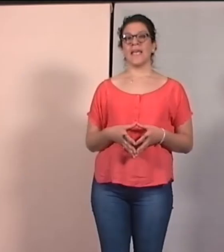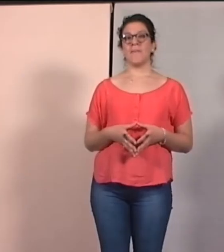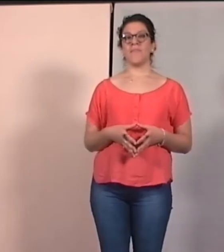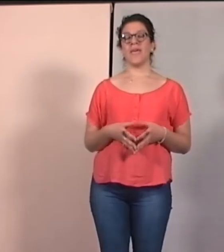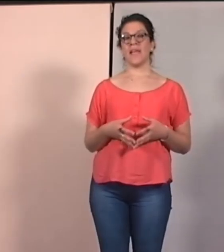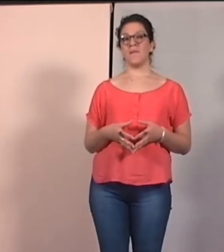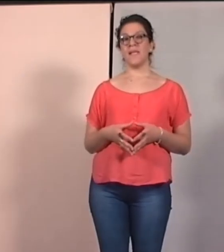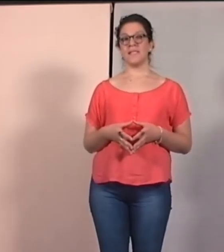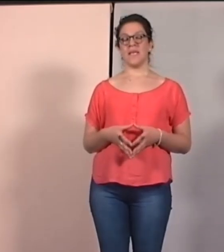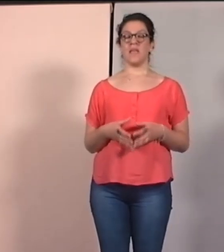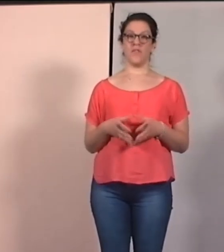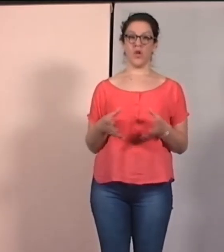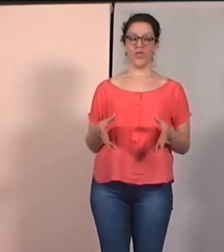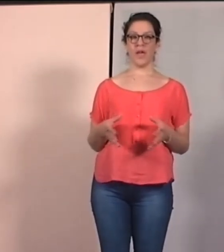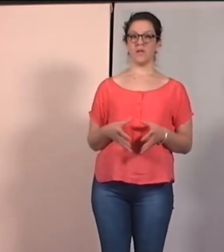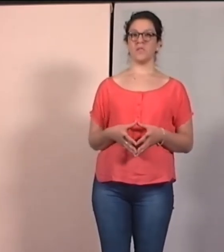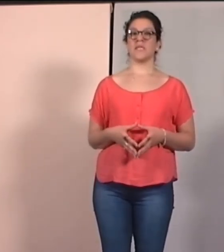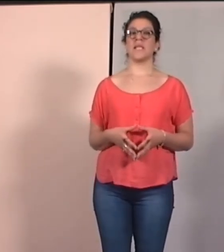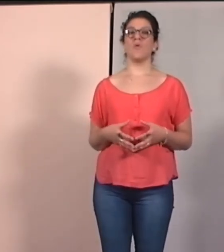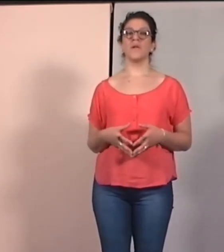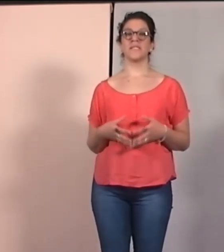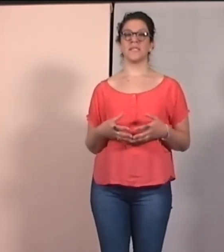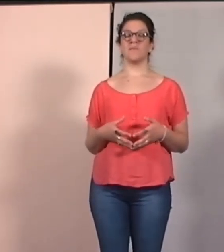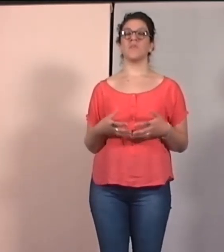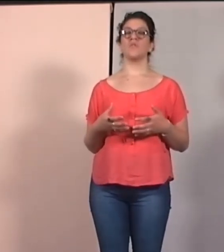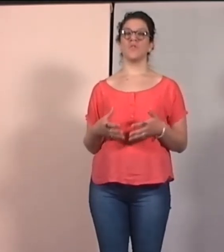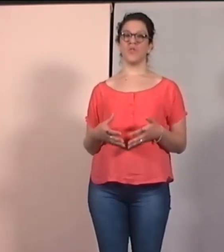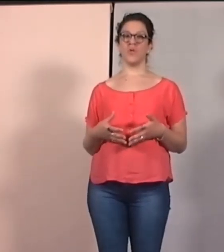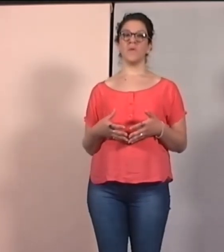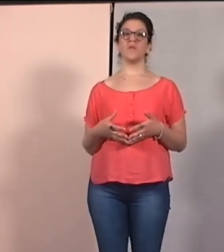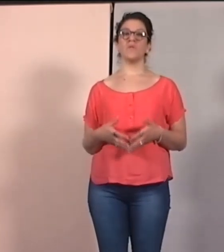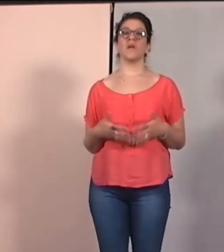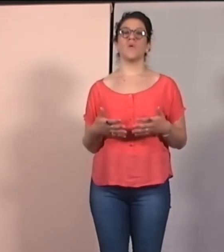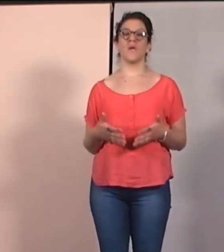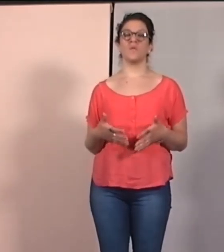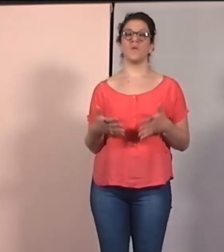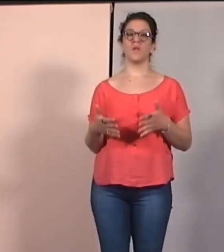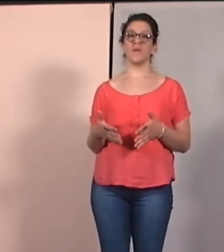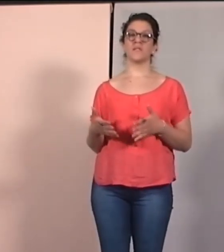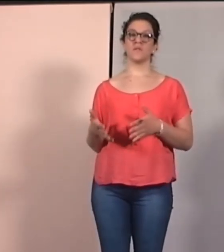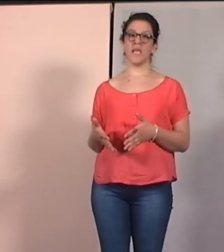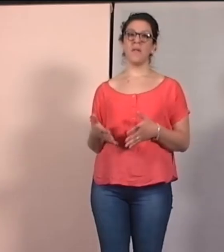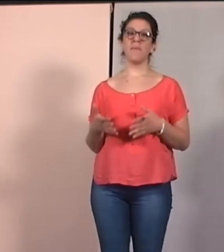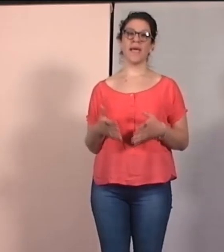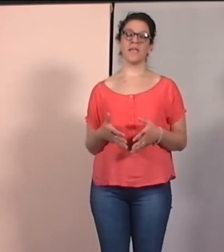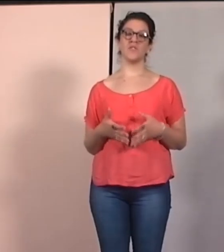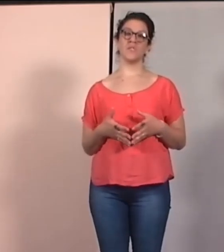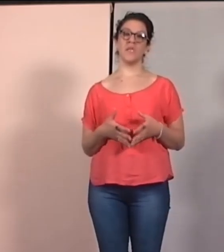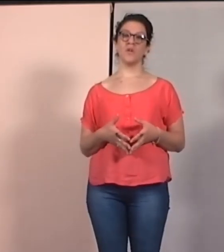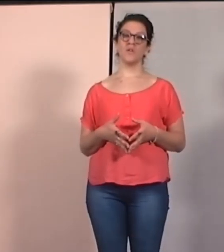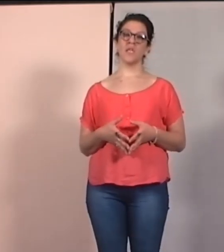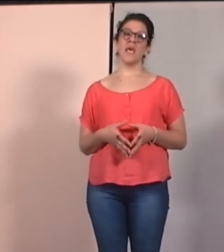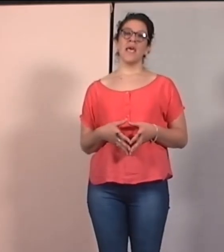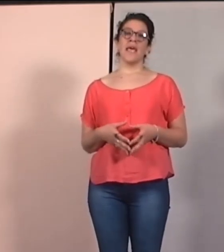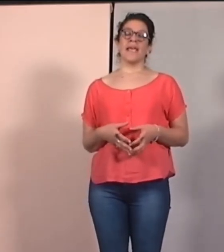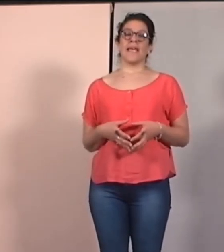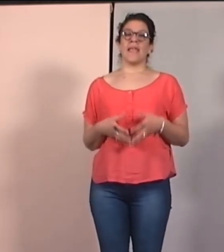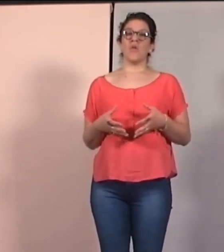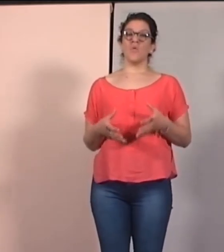que establece, entre otras cosas Un racionamiento económico y una cobertura en obra social Para aquellos hijos que quedaron